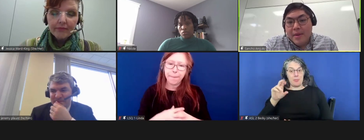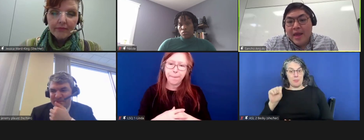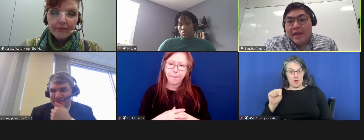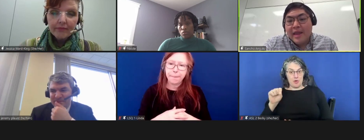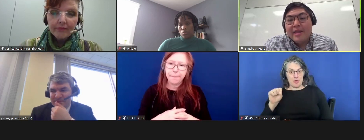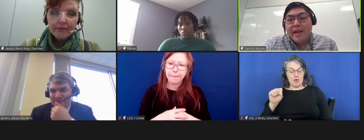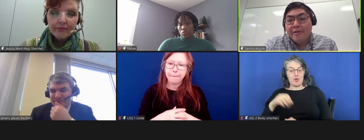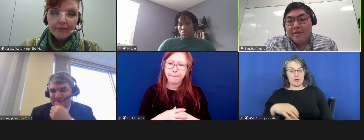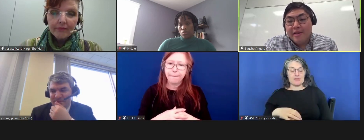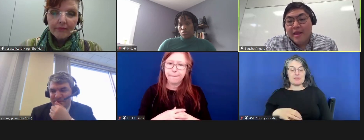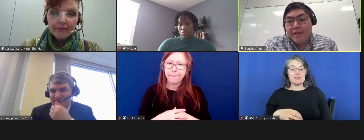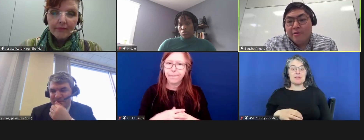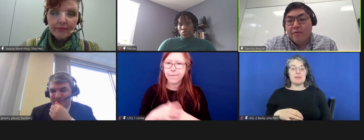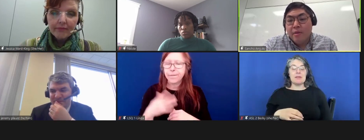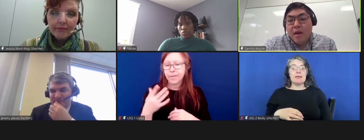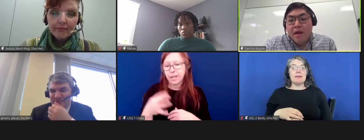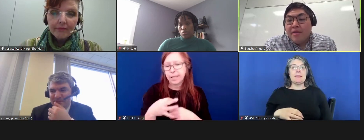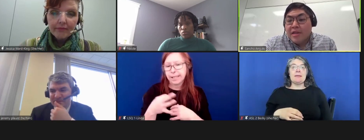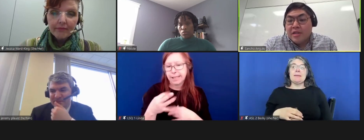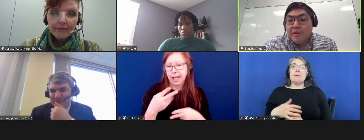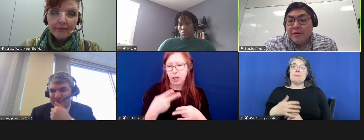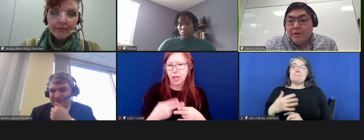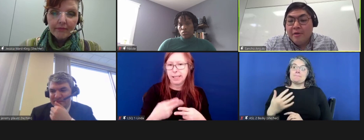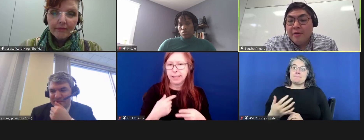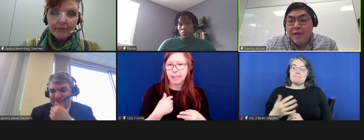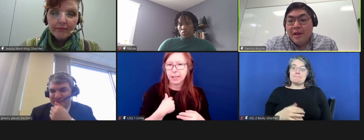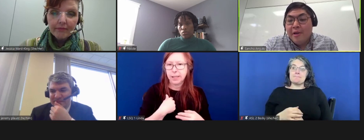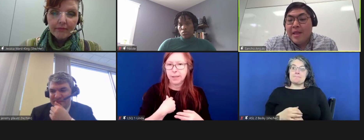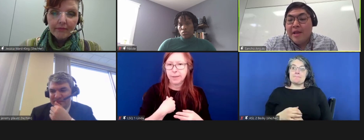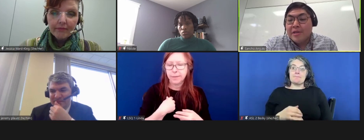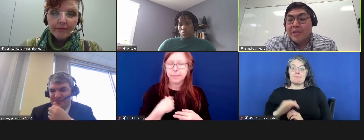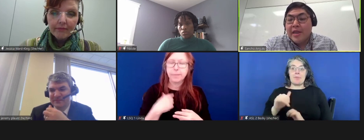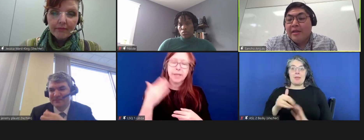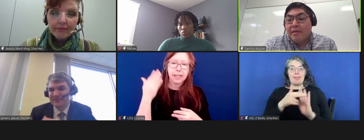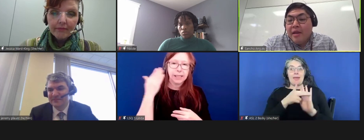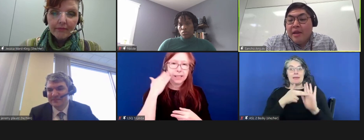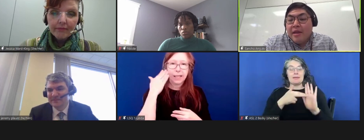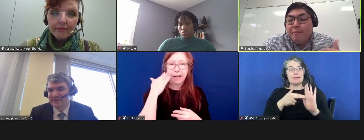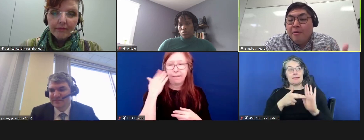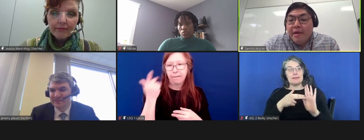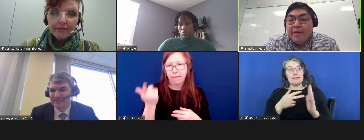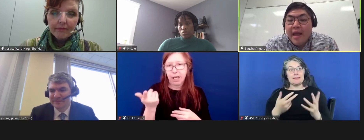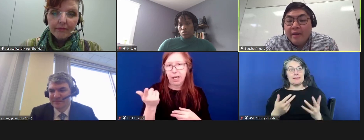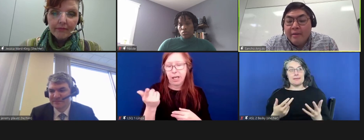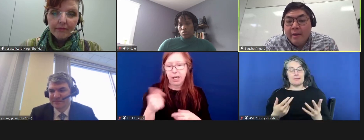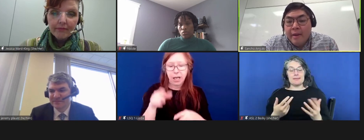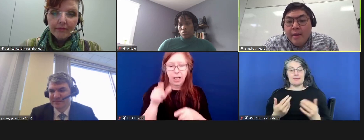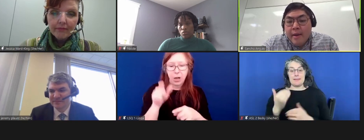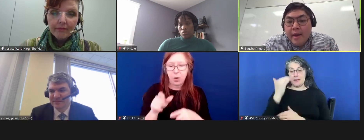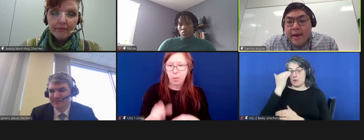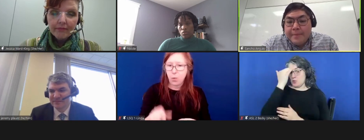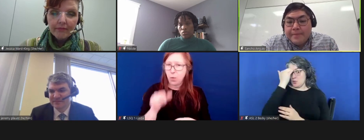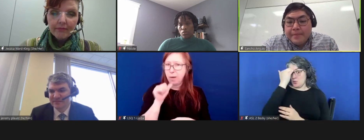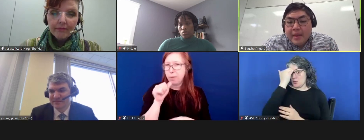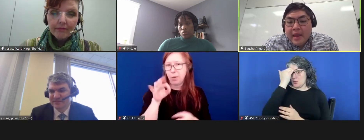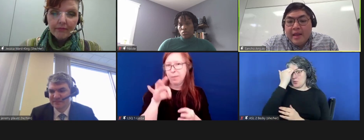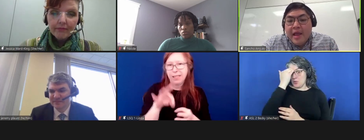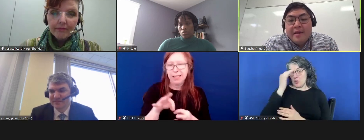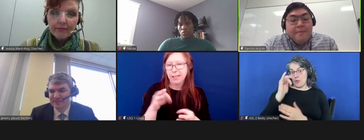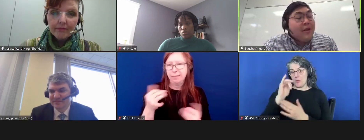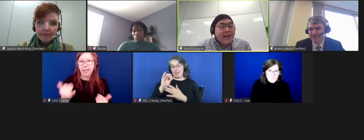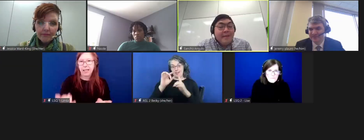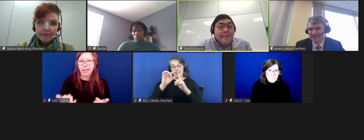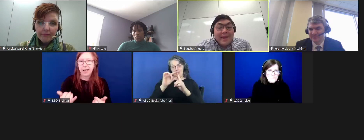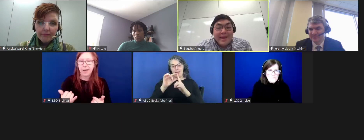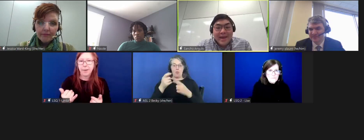celui qui m'a été diagnostiqué tout en sachant que la terminologie n'est plus exact, était